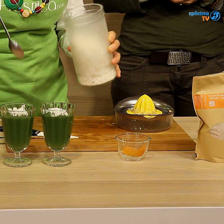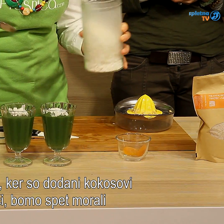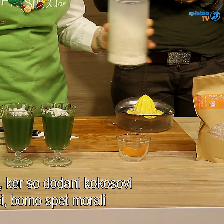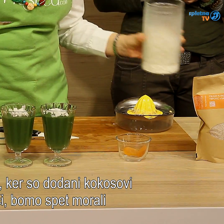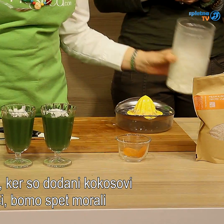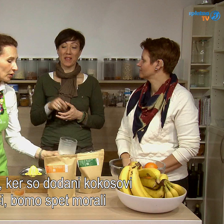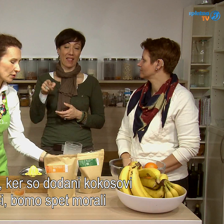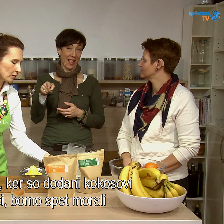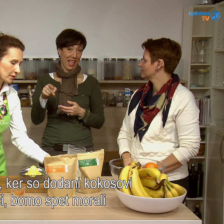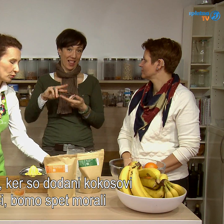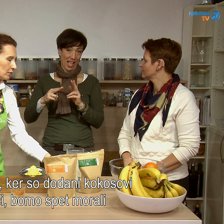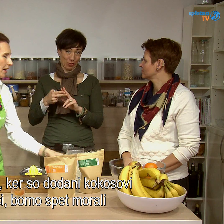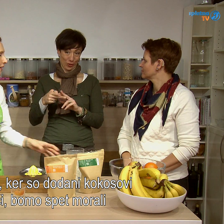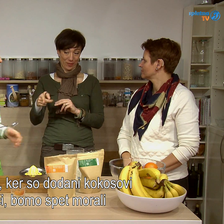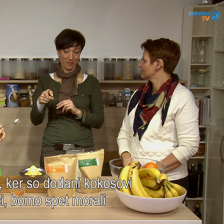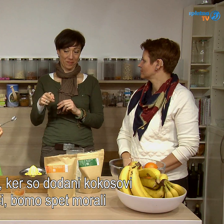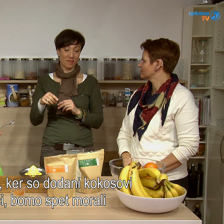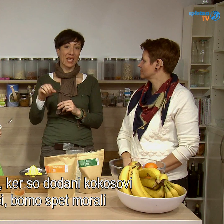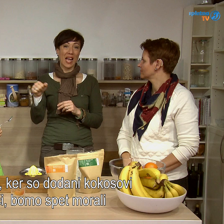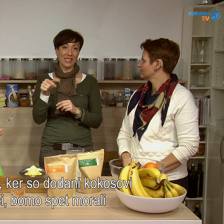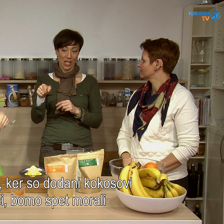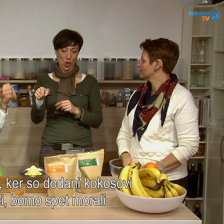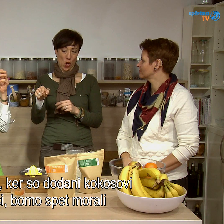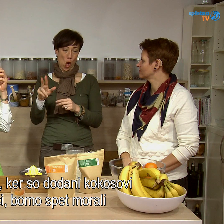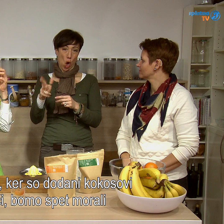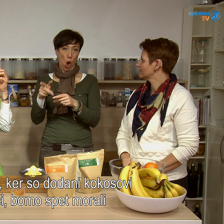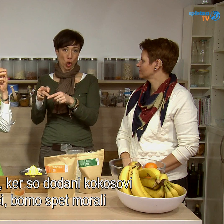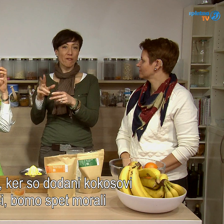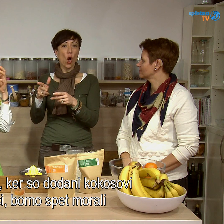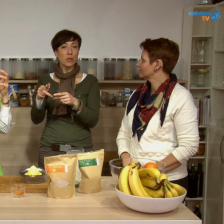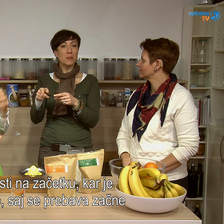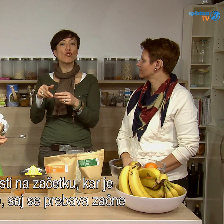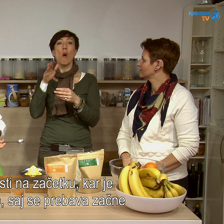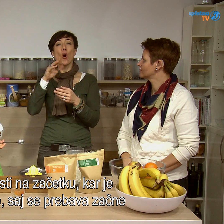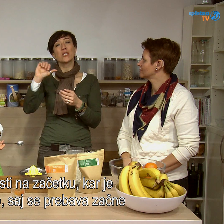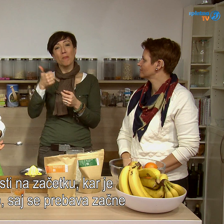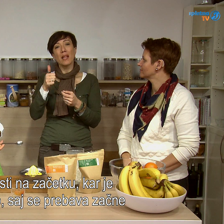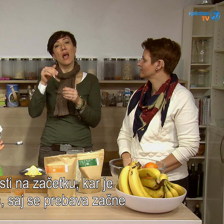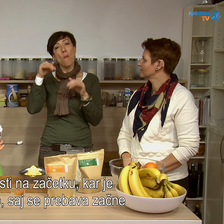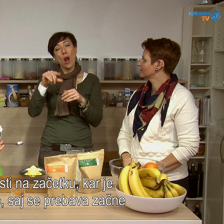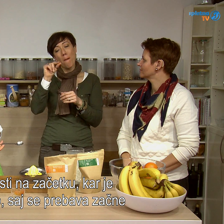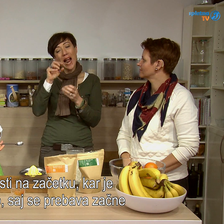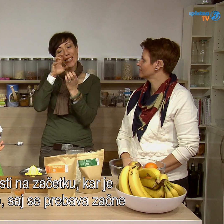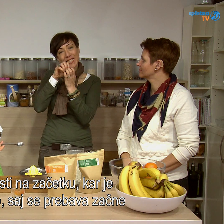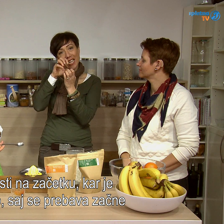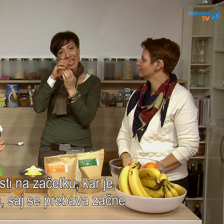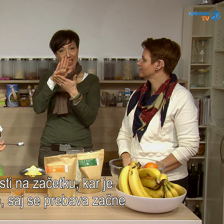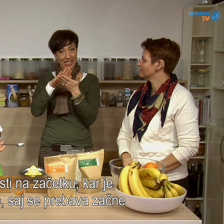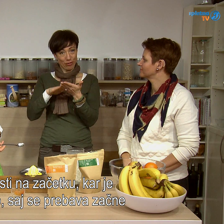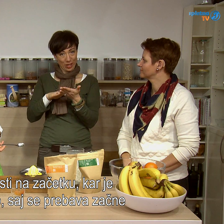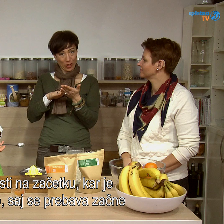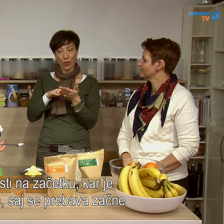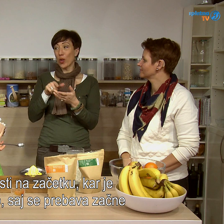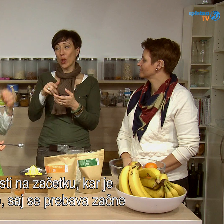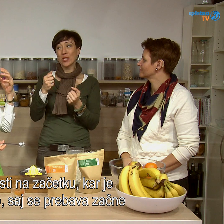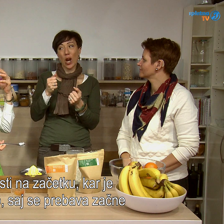Na ta način, zato ker so tukaj dodani kokosovi kosmiči, bomo spet mogli majčkeno že pogristi na začetku, kar